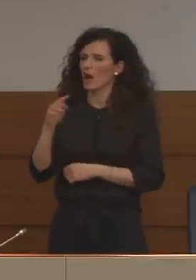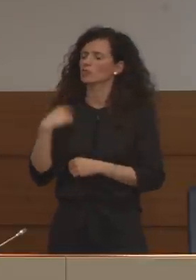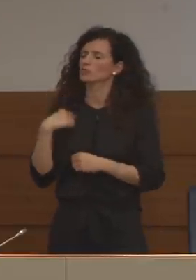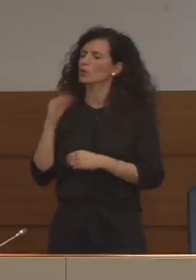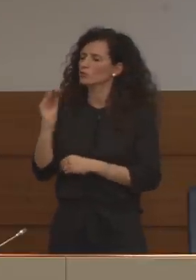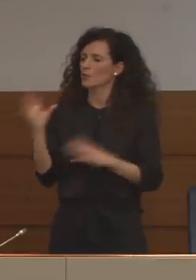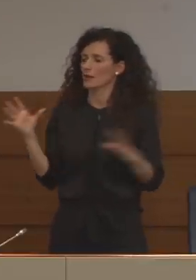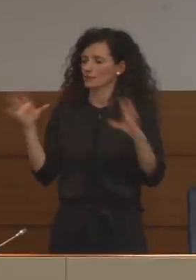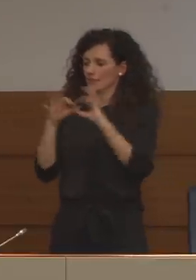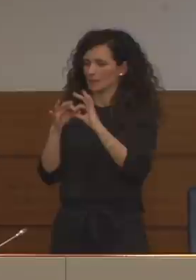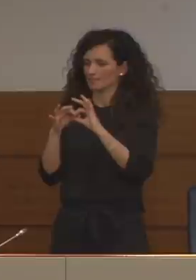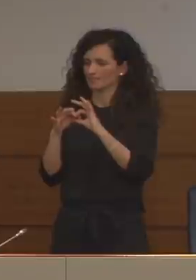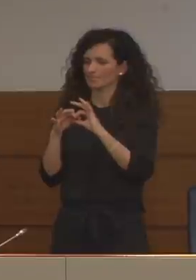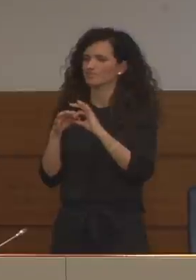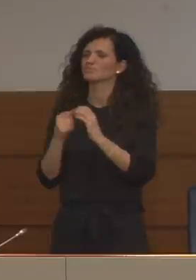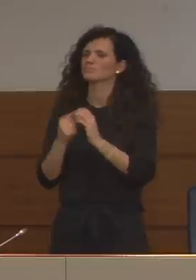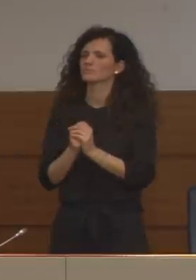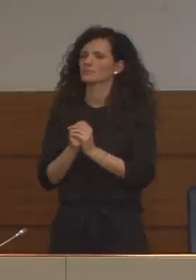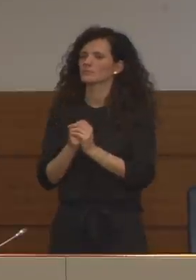precedente